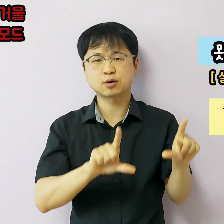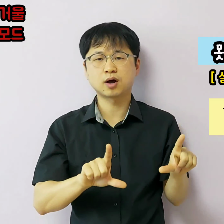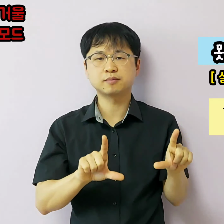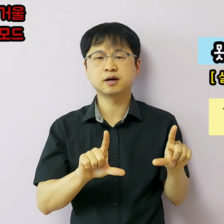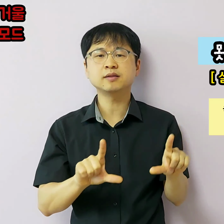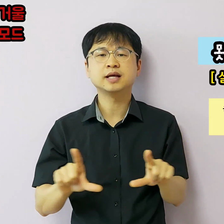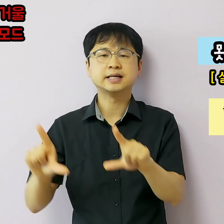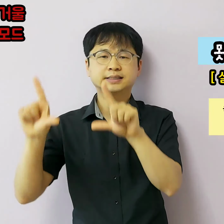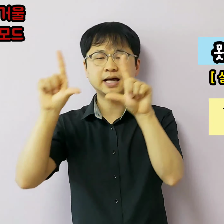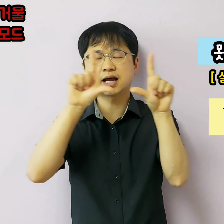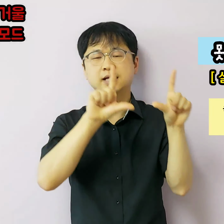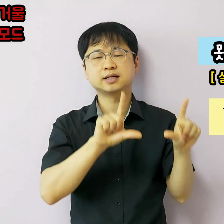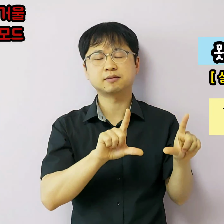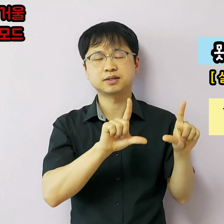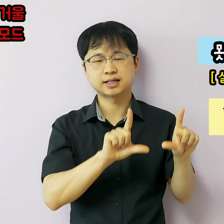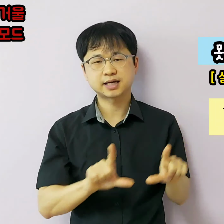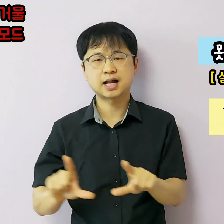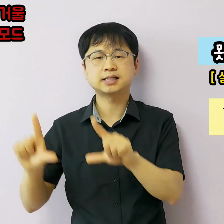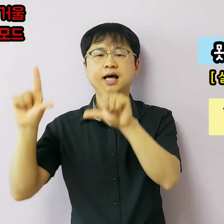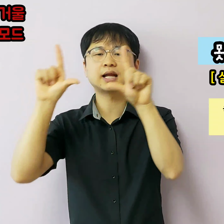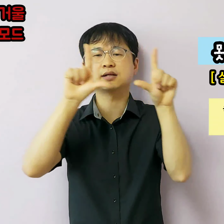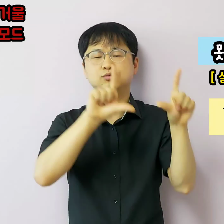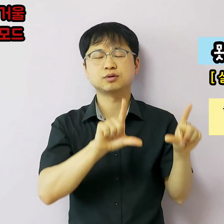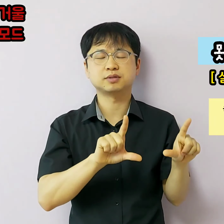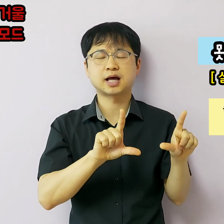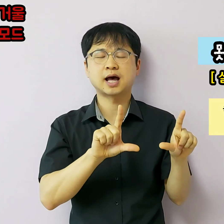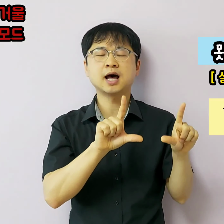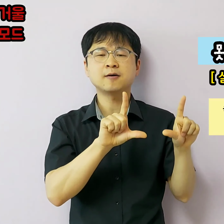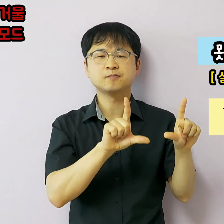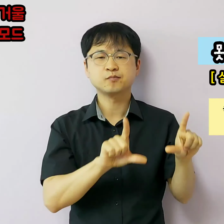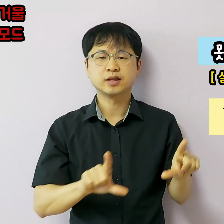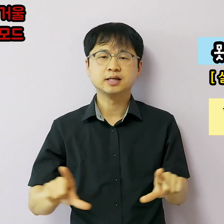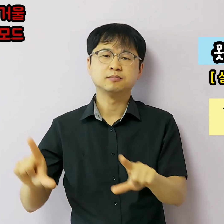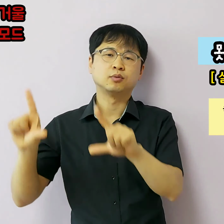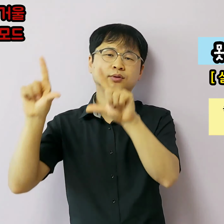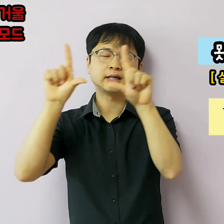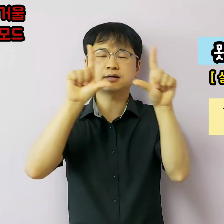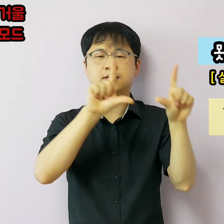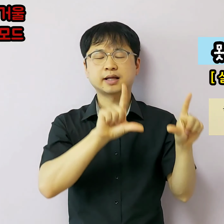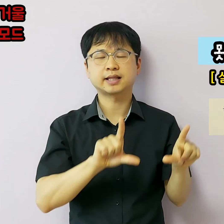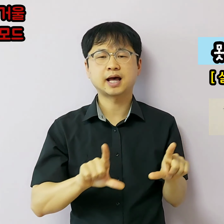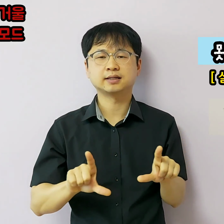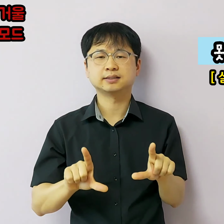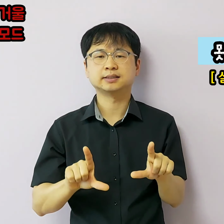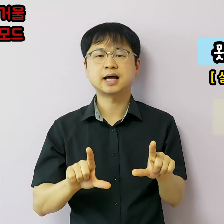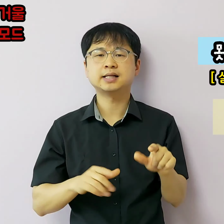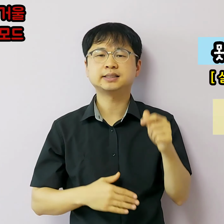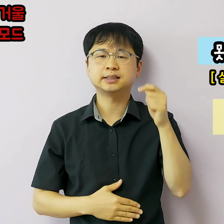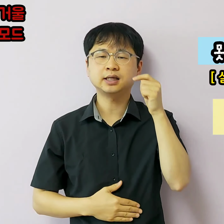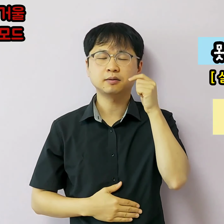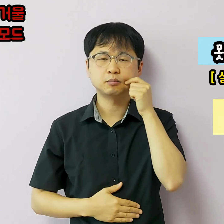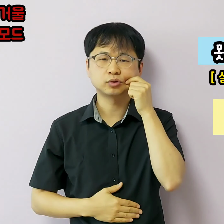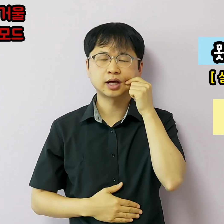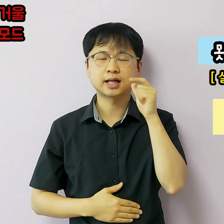가고 하면 살아가는 게 됩니다. 살다라는 수어입니다. 못 살 것 같다 하는 것은 살지